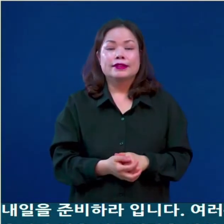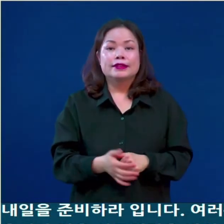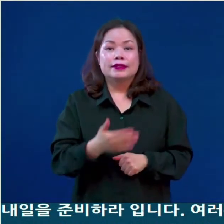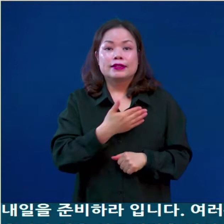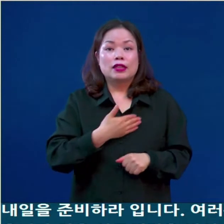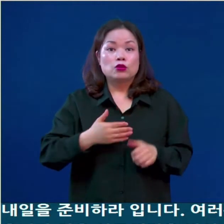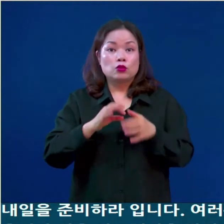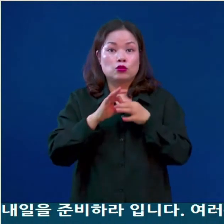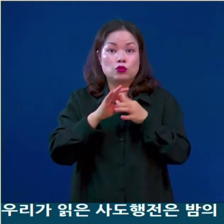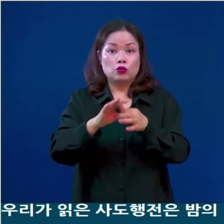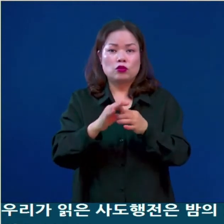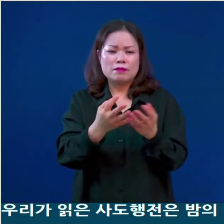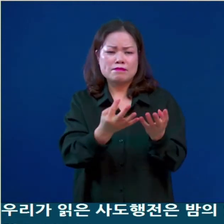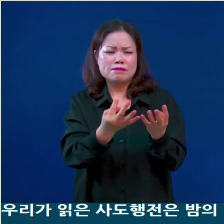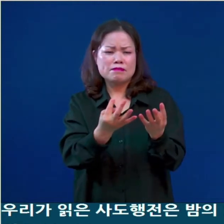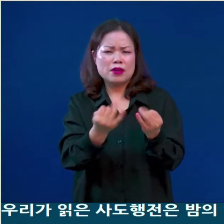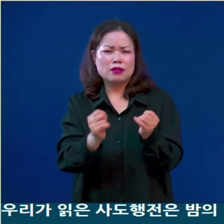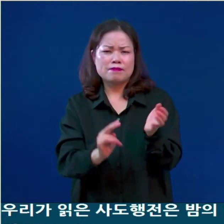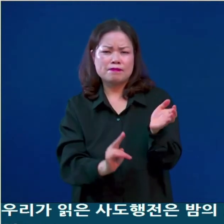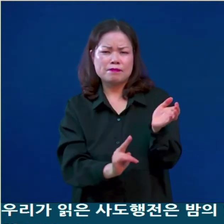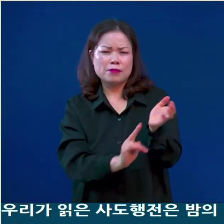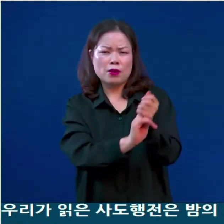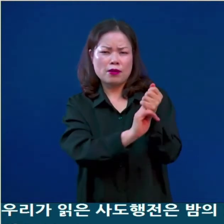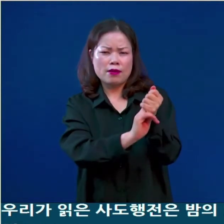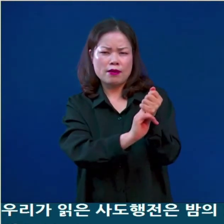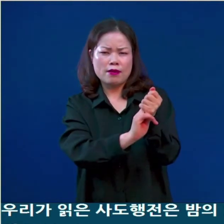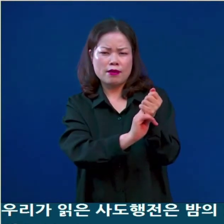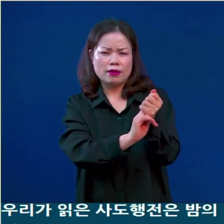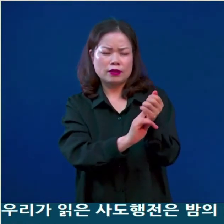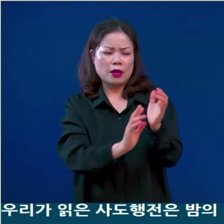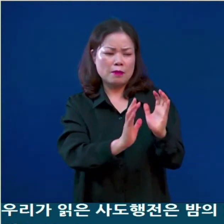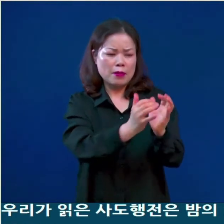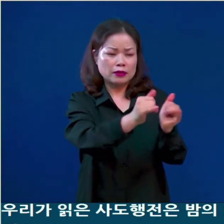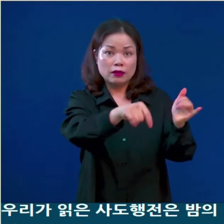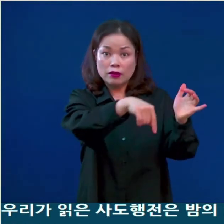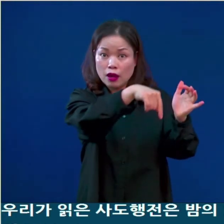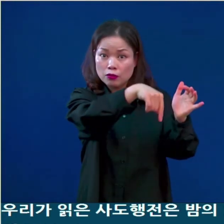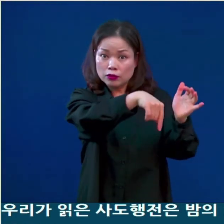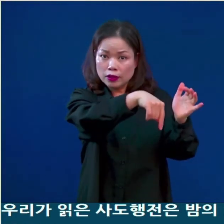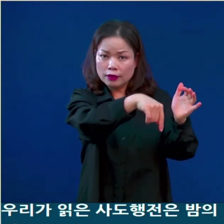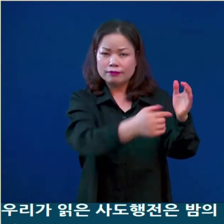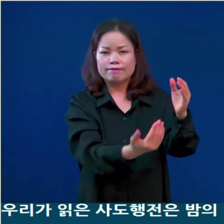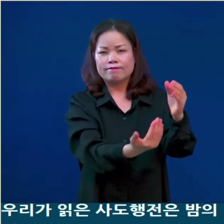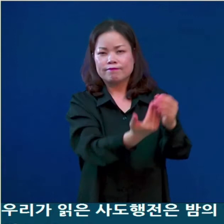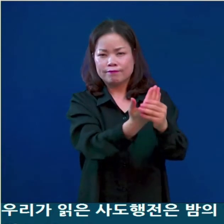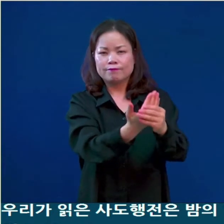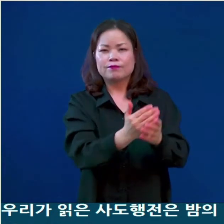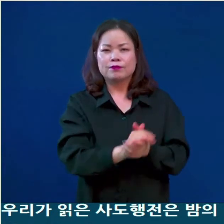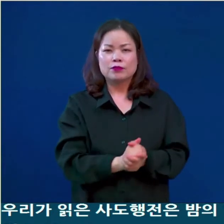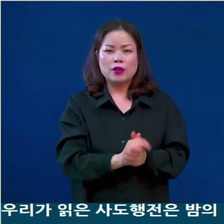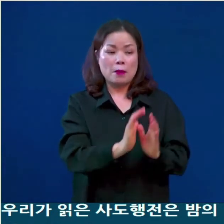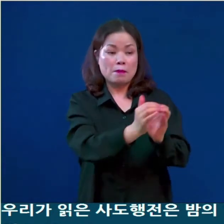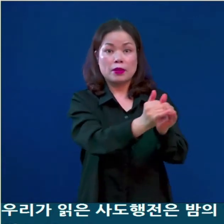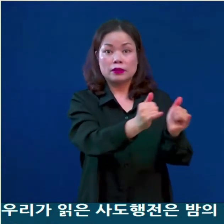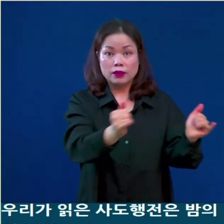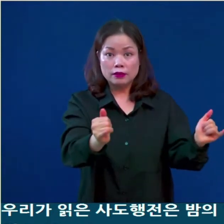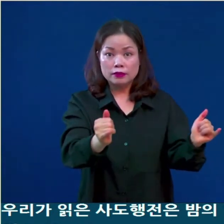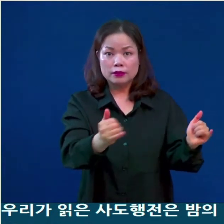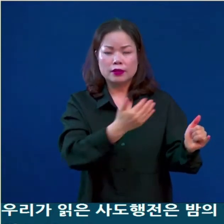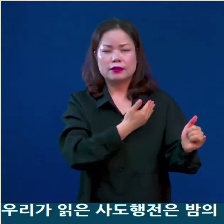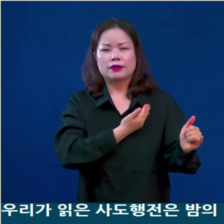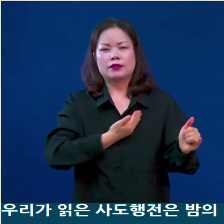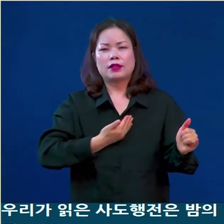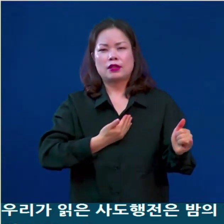사도들을 통해서 많은 표적과 기사가 백성들 가운데 일어납니다. 백성들은